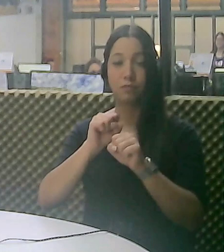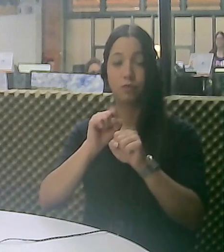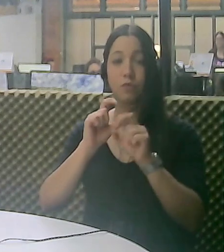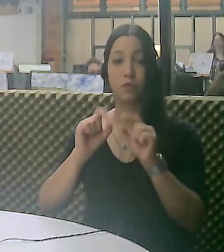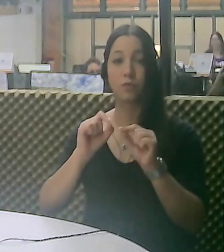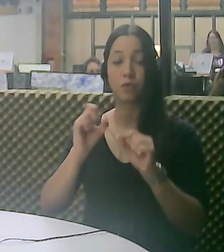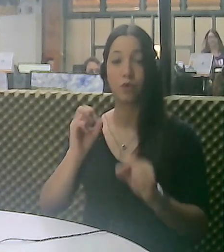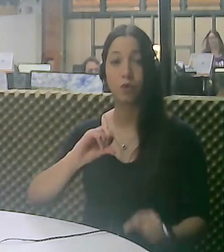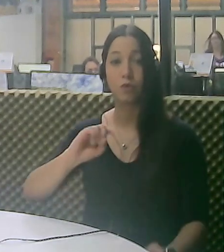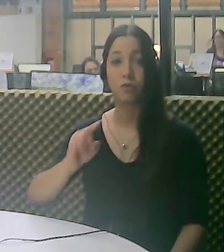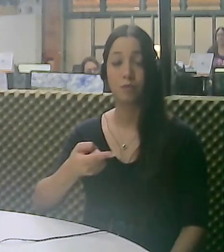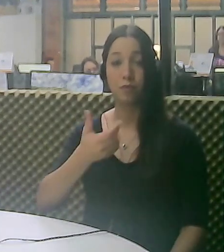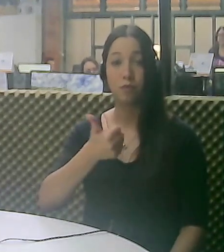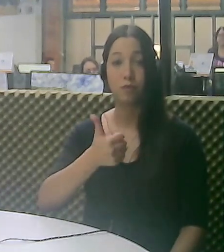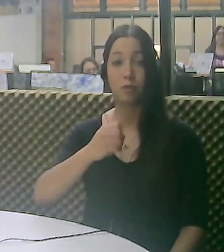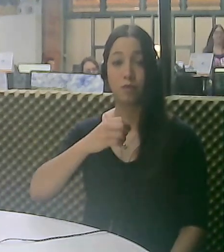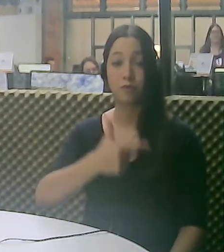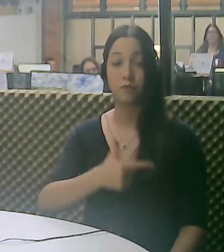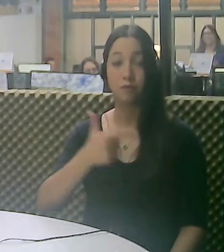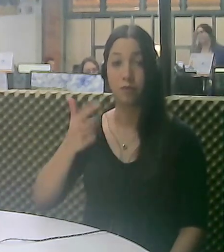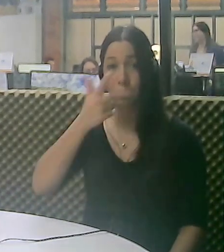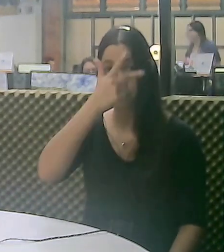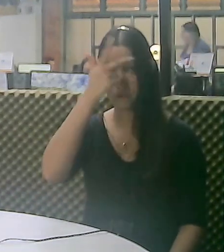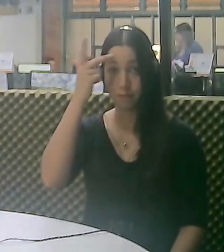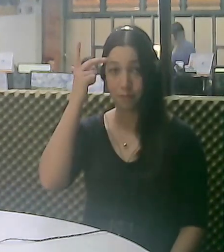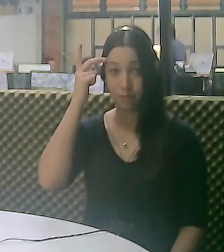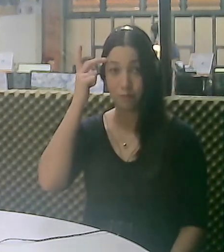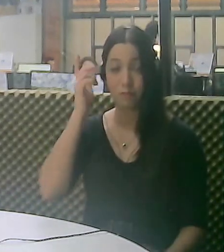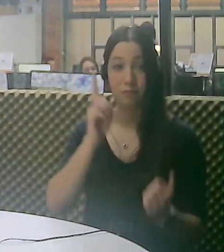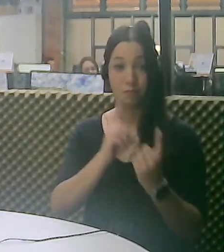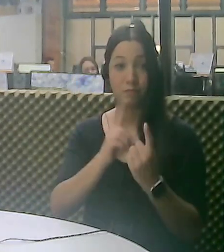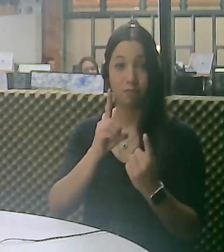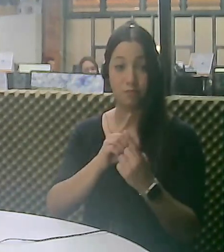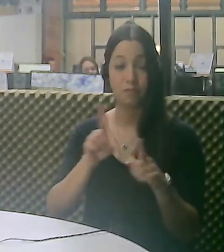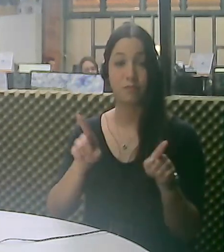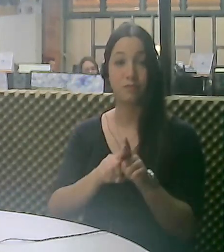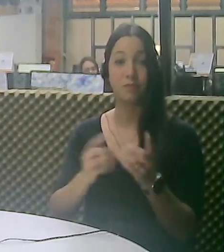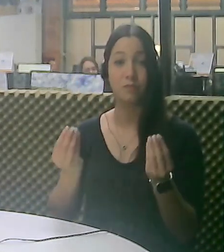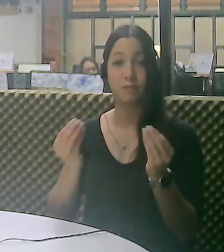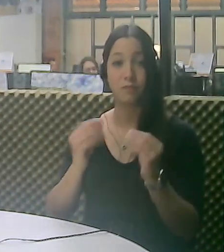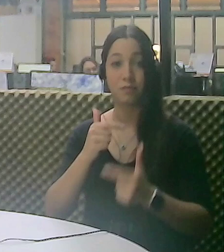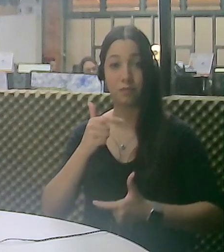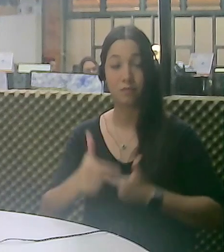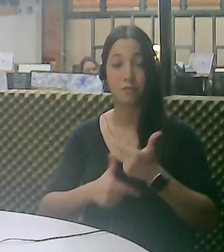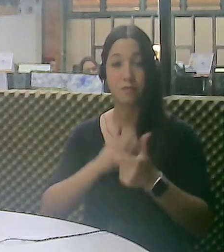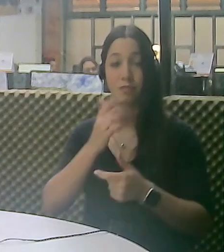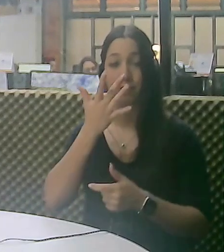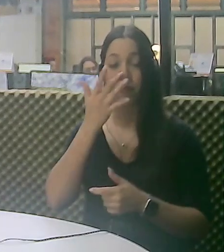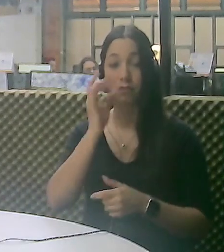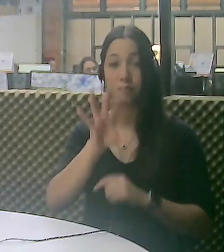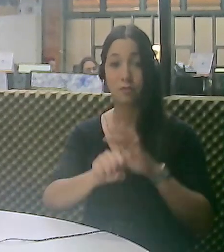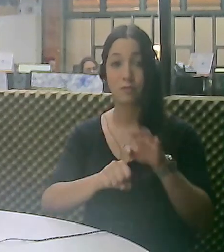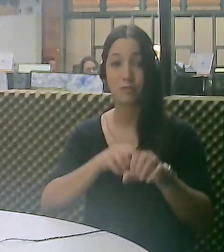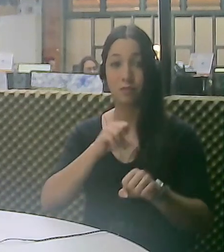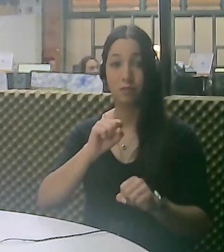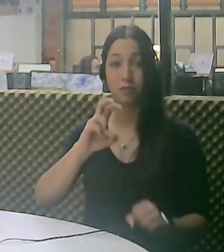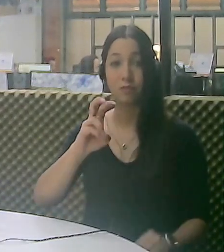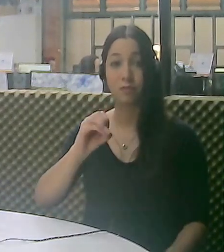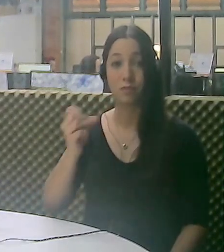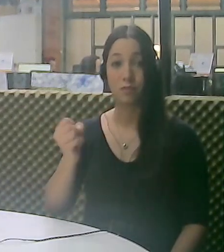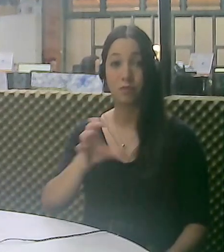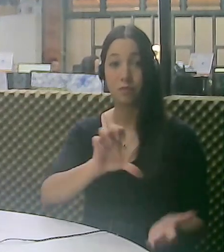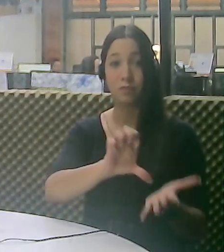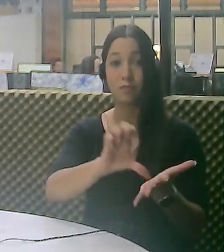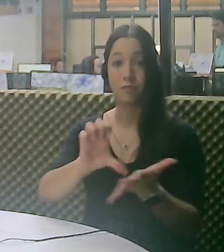de 9.122 pessoas. O núcleo também implementou o serviço de coleta em 50 novos locais